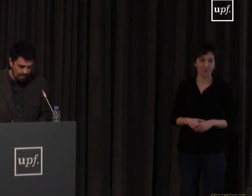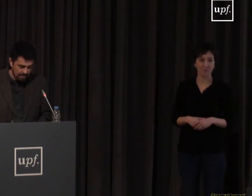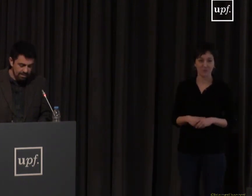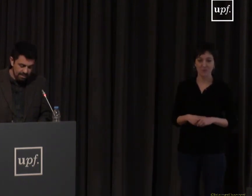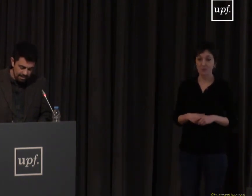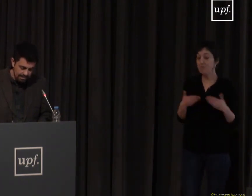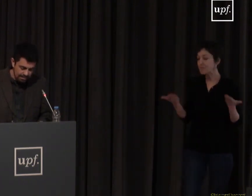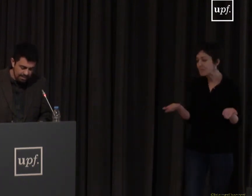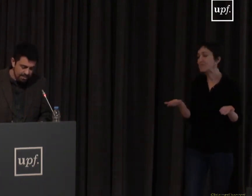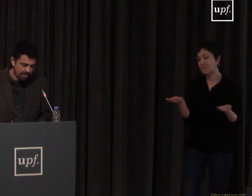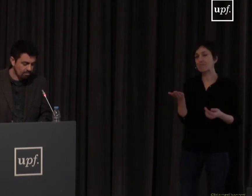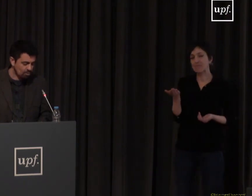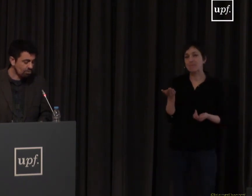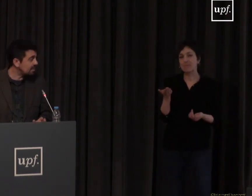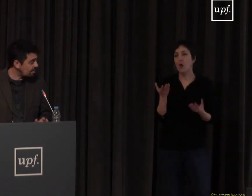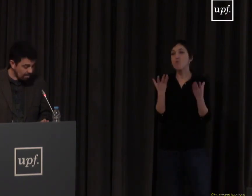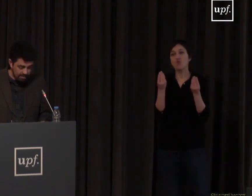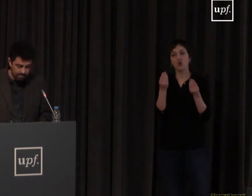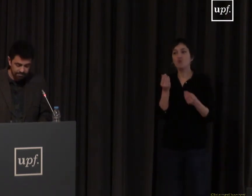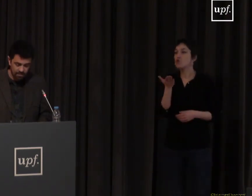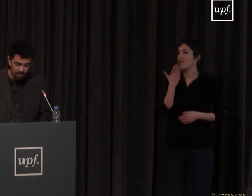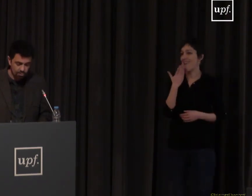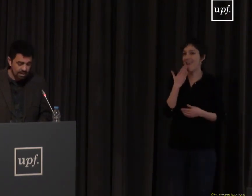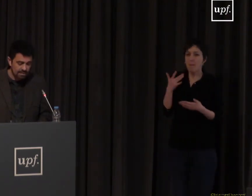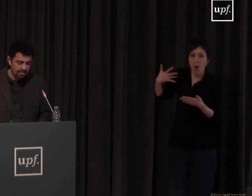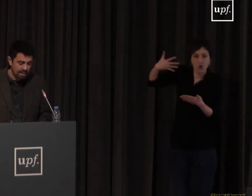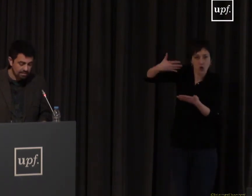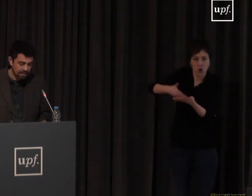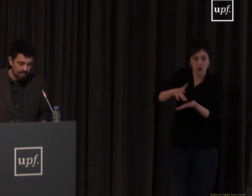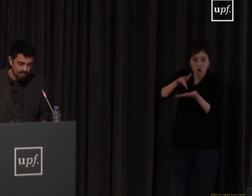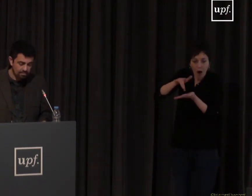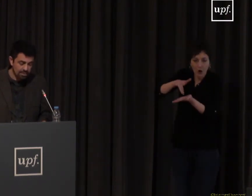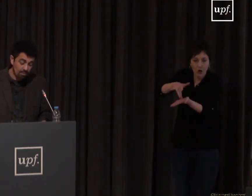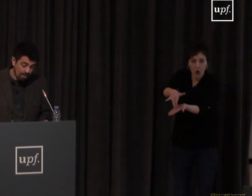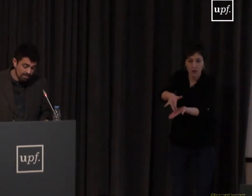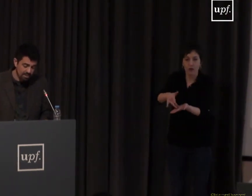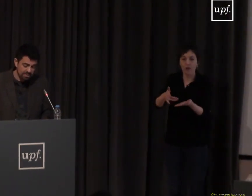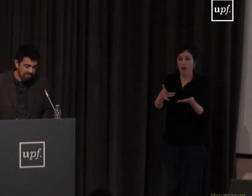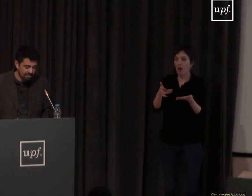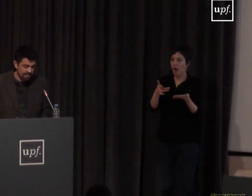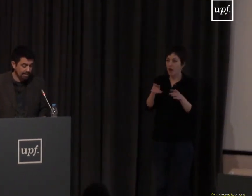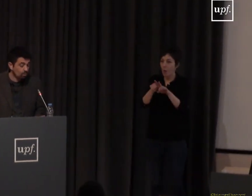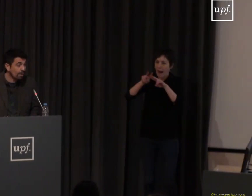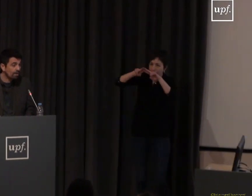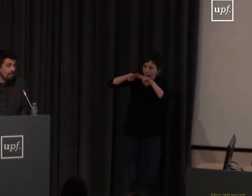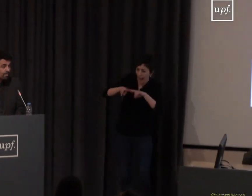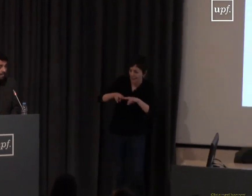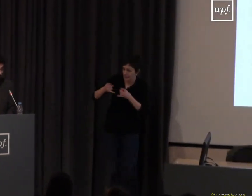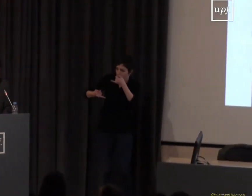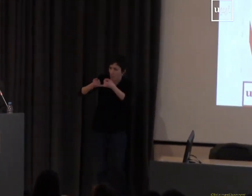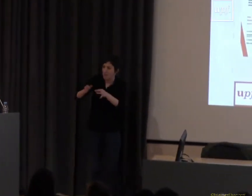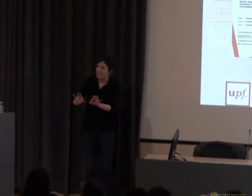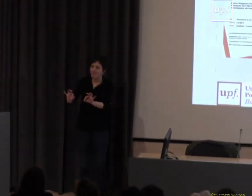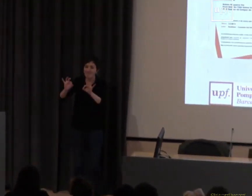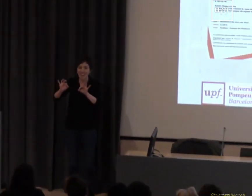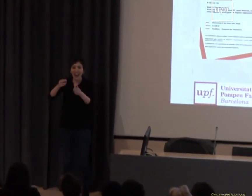És veritat que existeixen nombrosos exemples on s'han examinat els problemes específics de lectura per